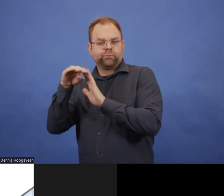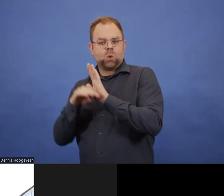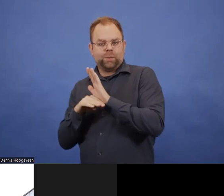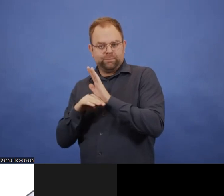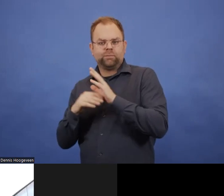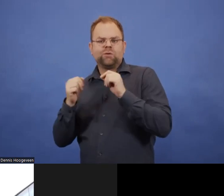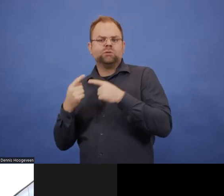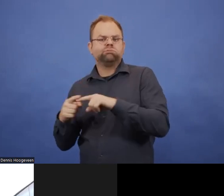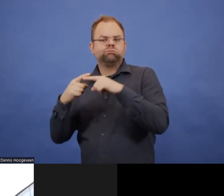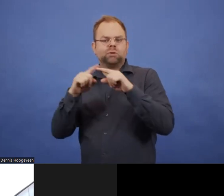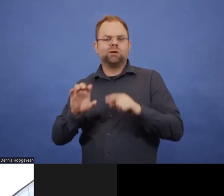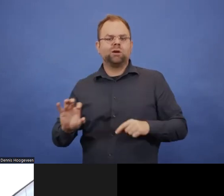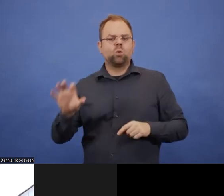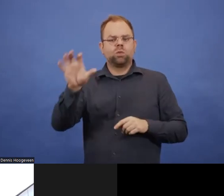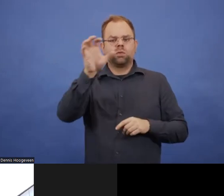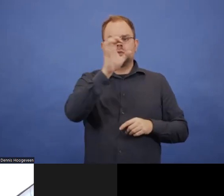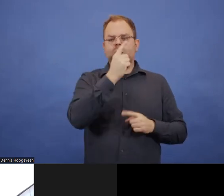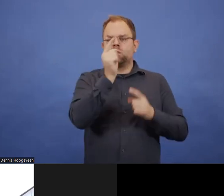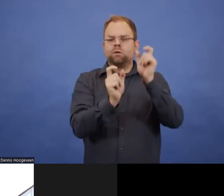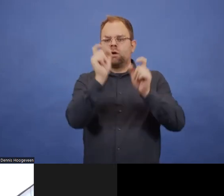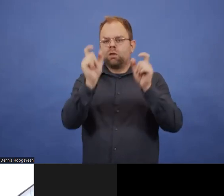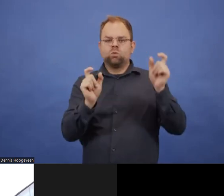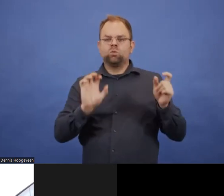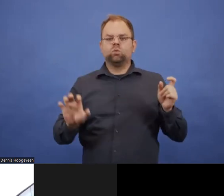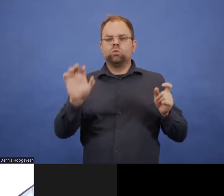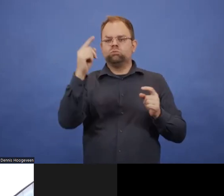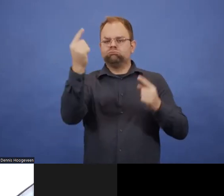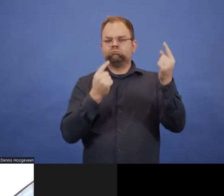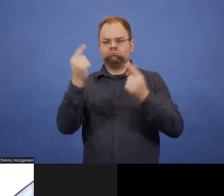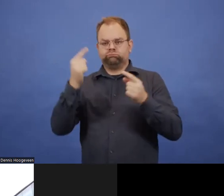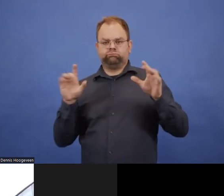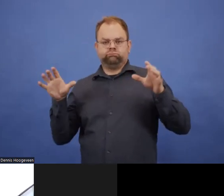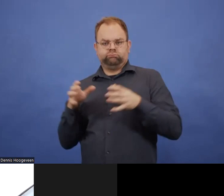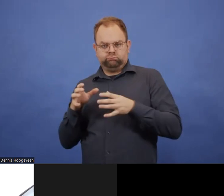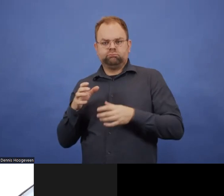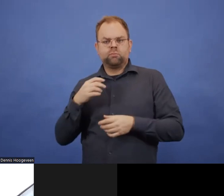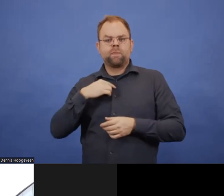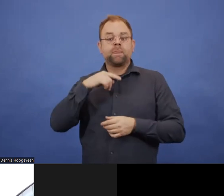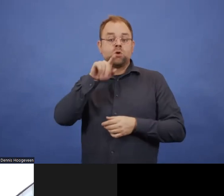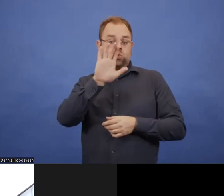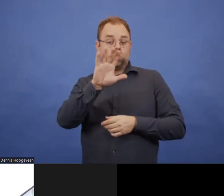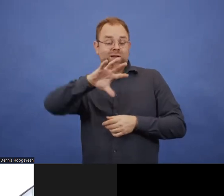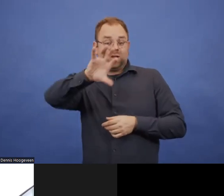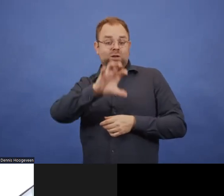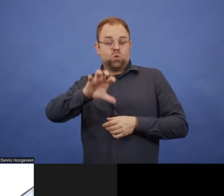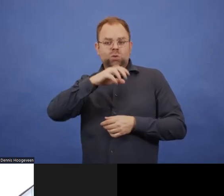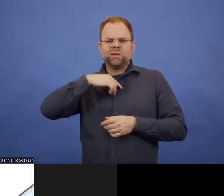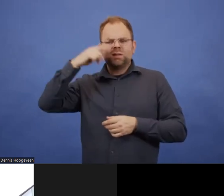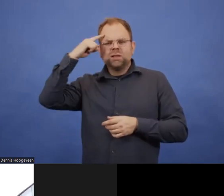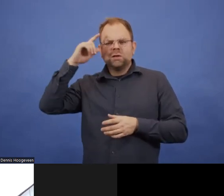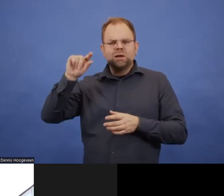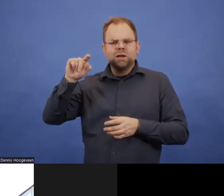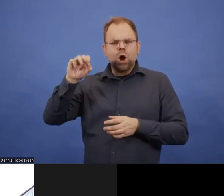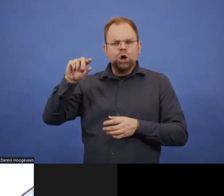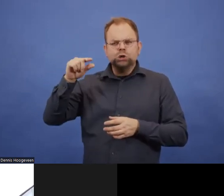y en esas regiones, no sé si George está con nosotros, pero George Kurik de Lebanon.